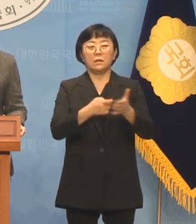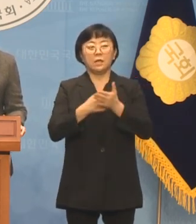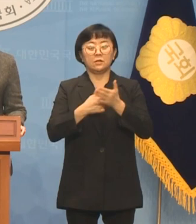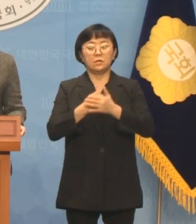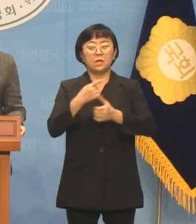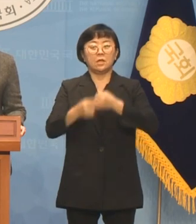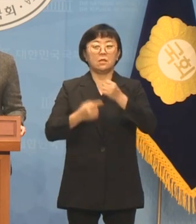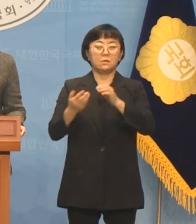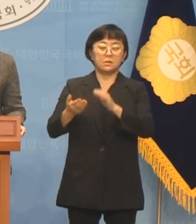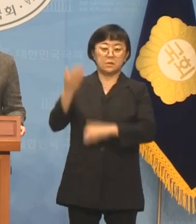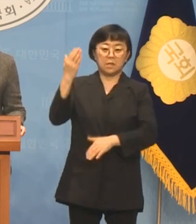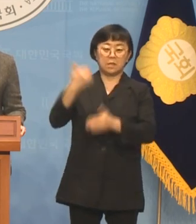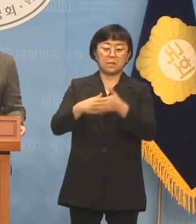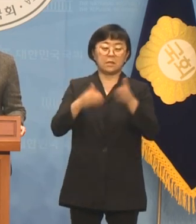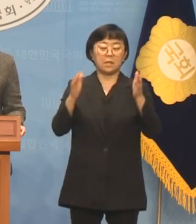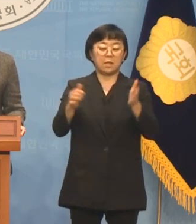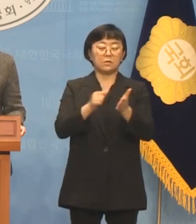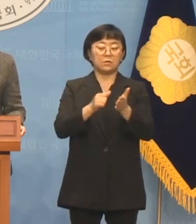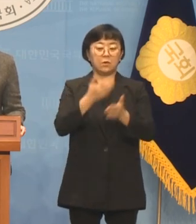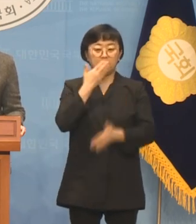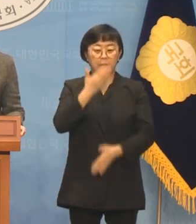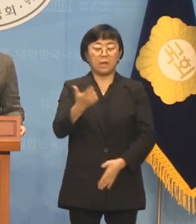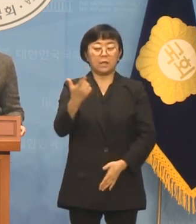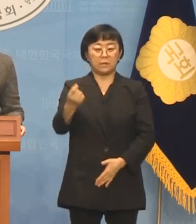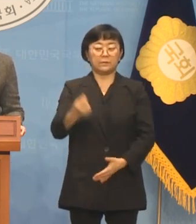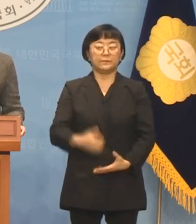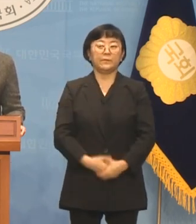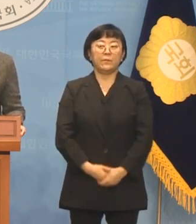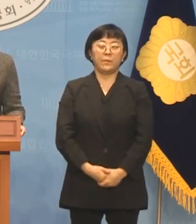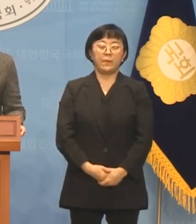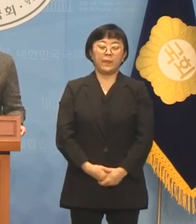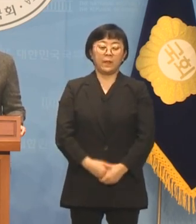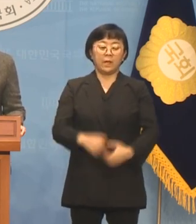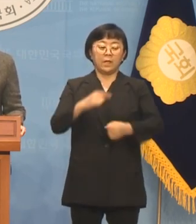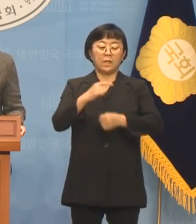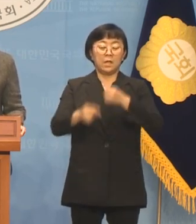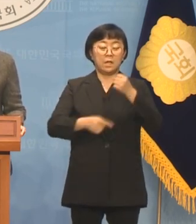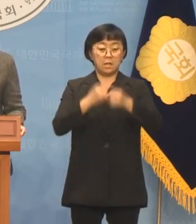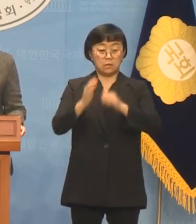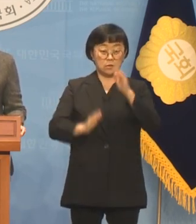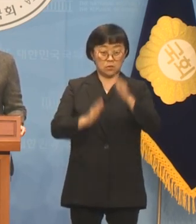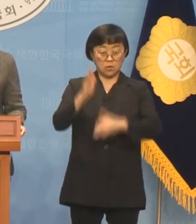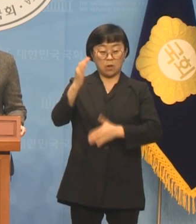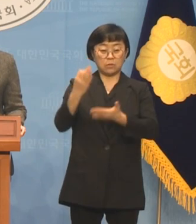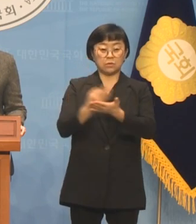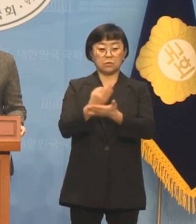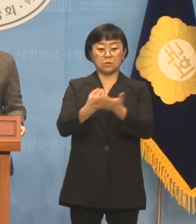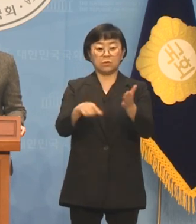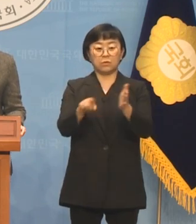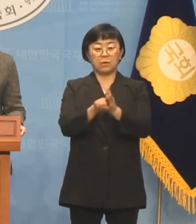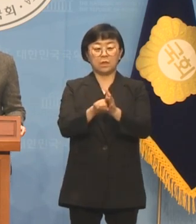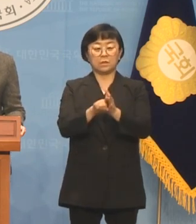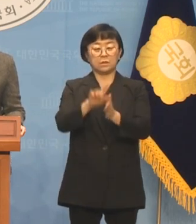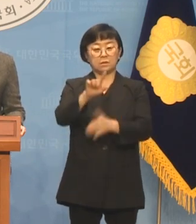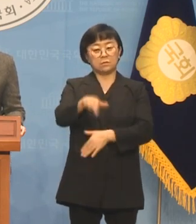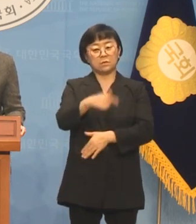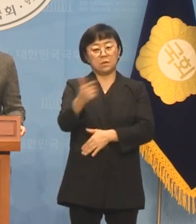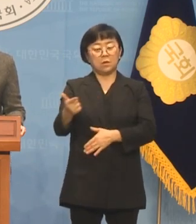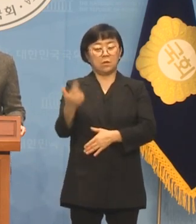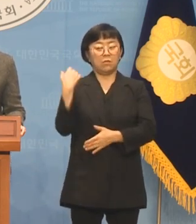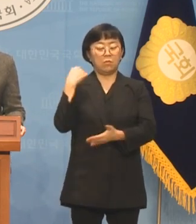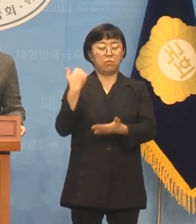1년 이상 기간으로만 가능하도록 하겠습니다. 1년이 지나면 소득을 위해 전일제로 복귀할 수